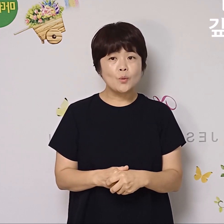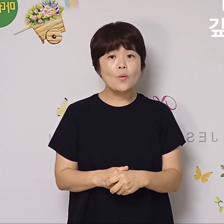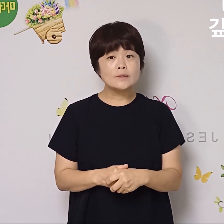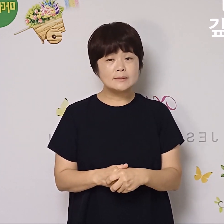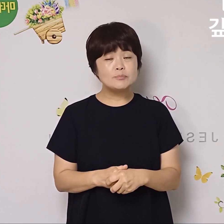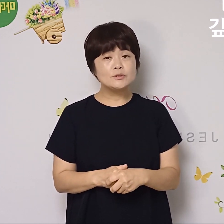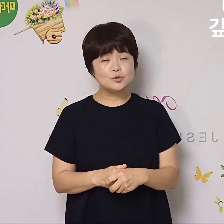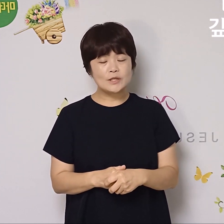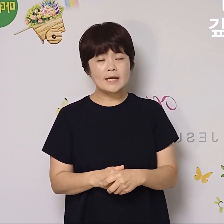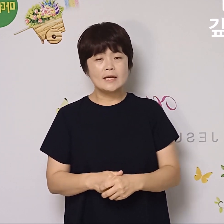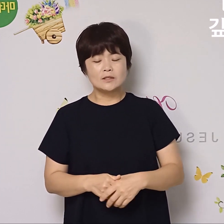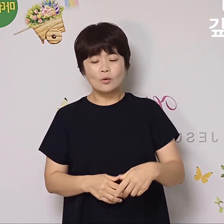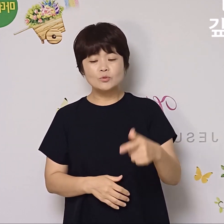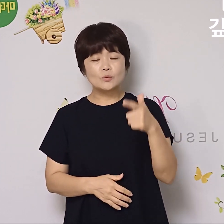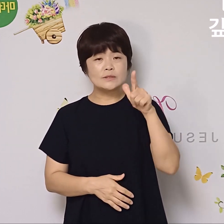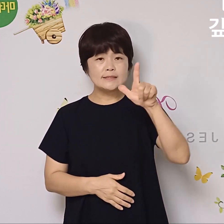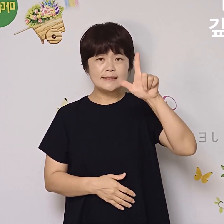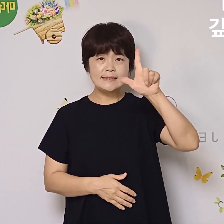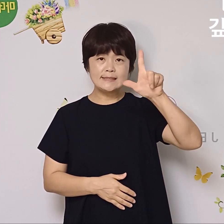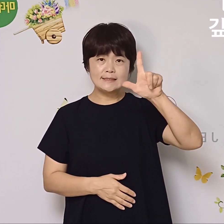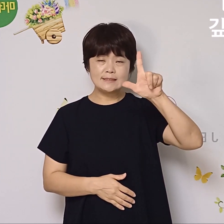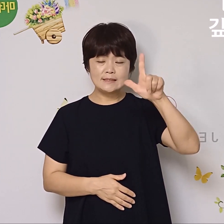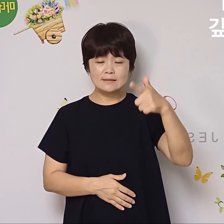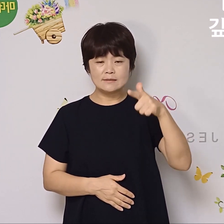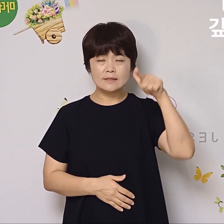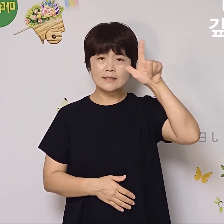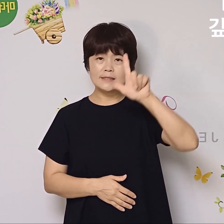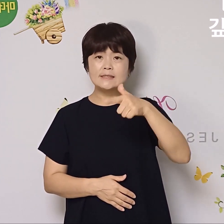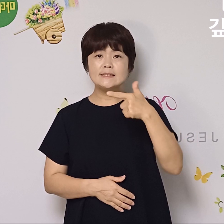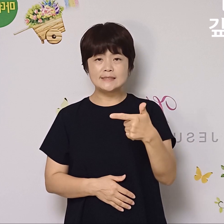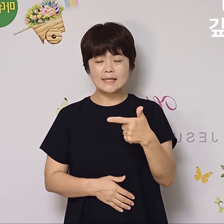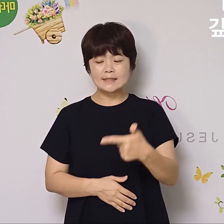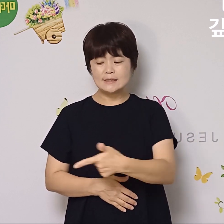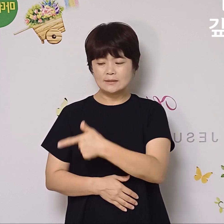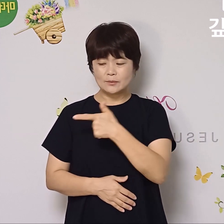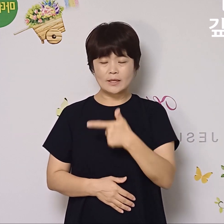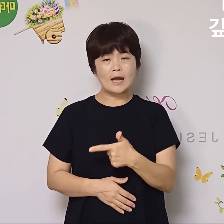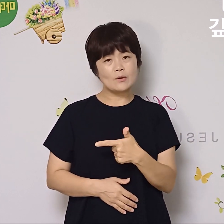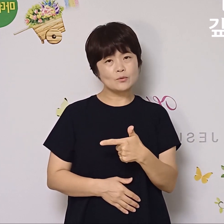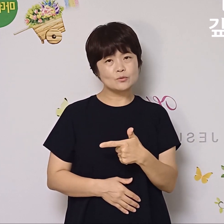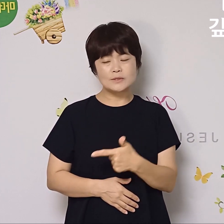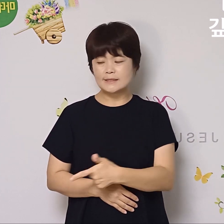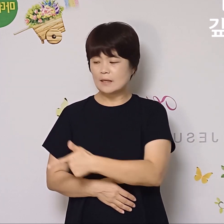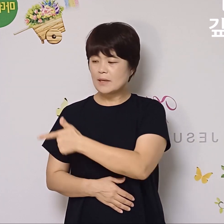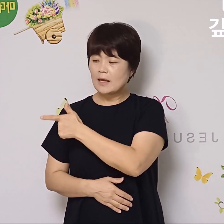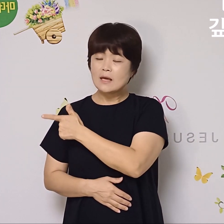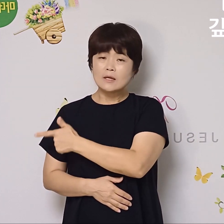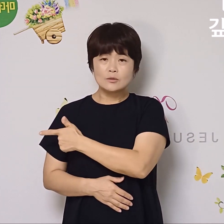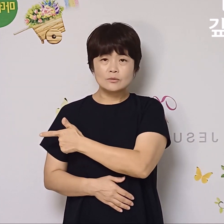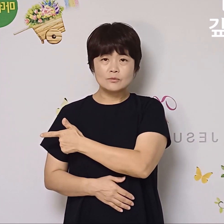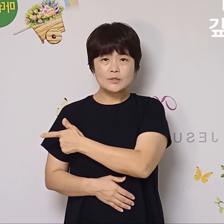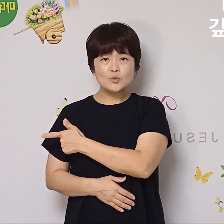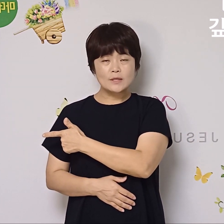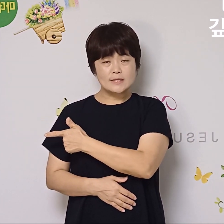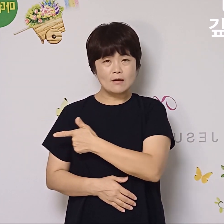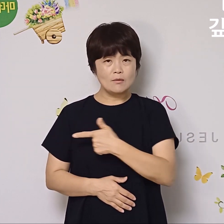너무도 깊은 주에. 너무도는 니은 지하를 이렇게 가로로 놓으신 다음에 왼쪽에서